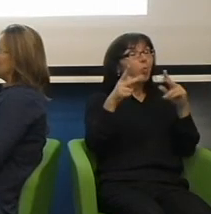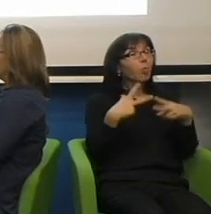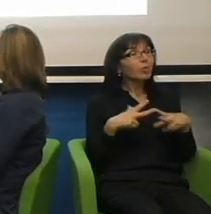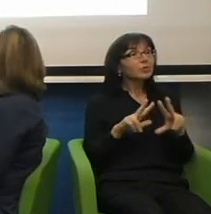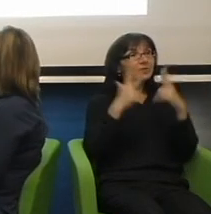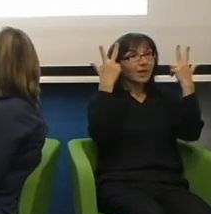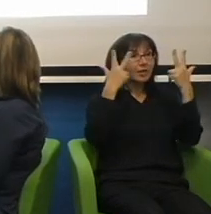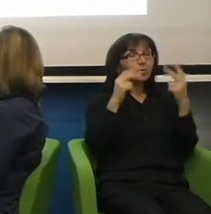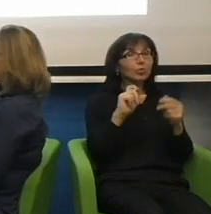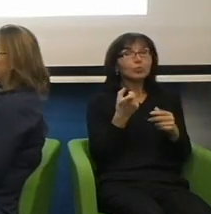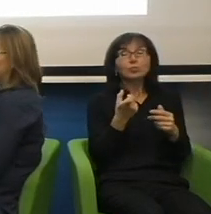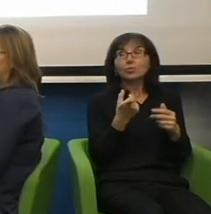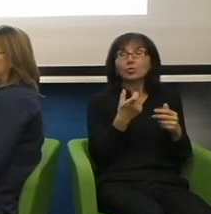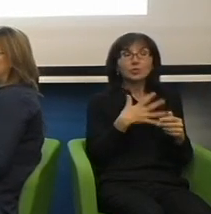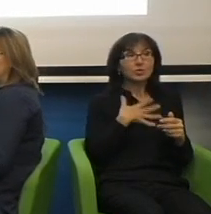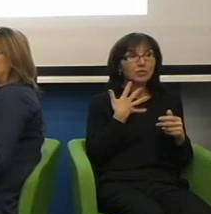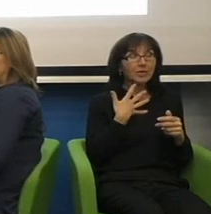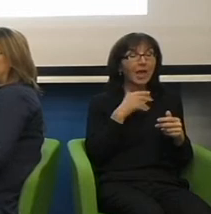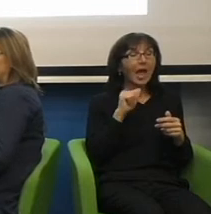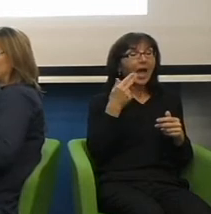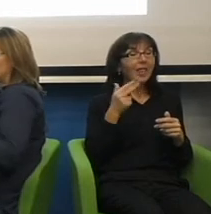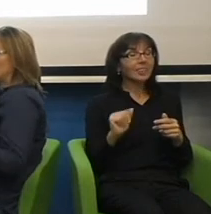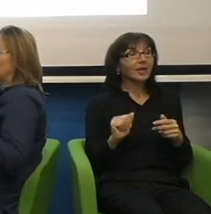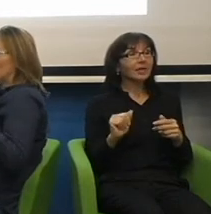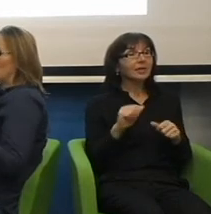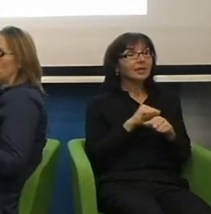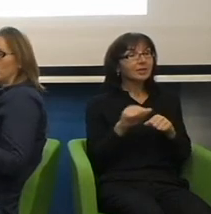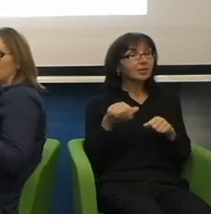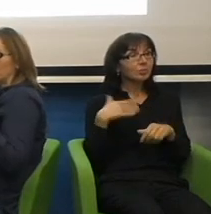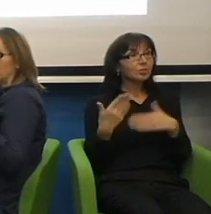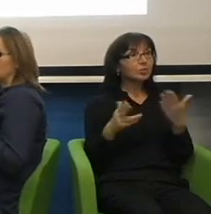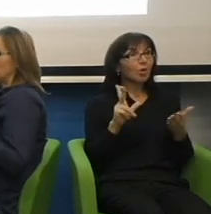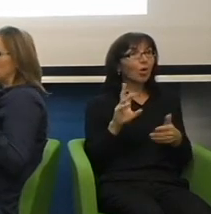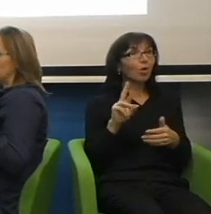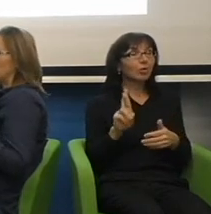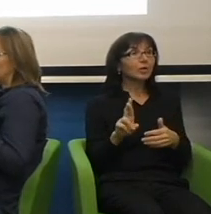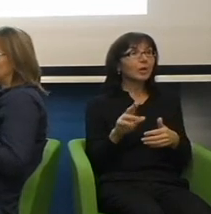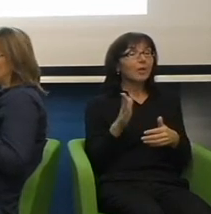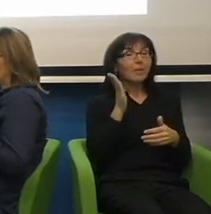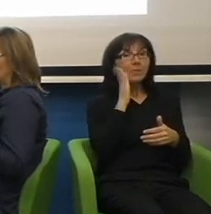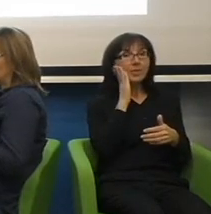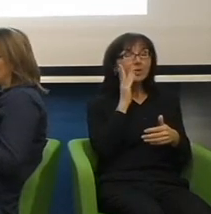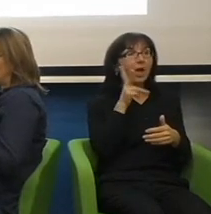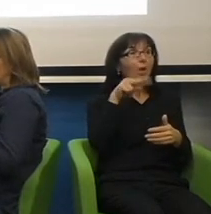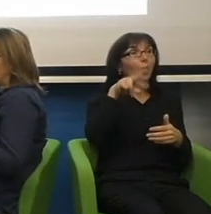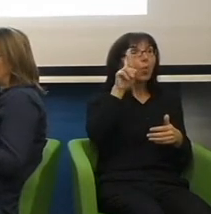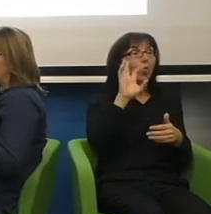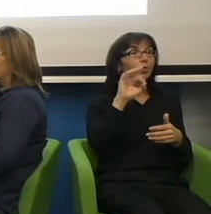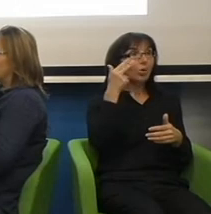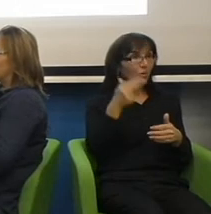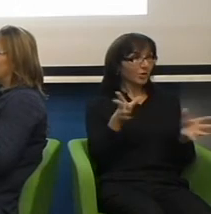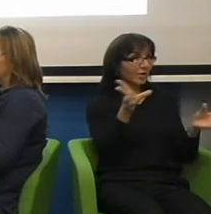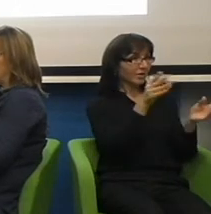Co jest paradoksalne, Anna w tym czasie jest po stronie KOR-u. Mieszka u niej w domu Jacek Kuroń, u niej w domu,